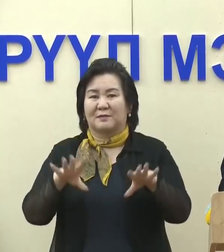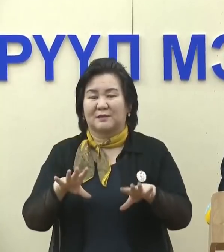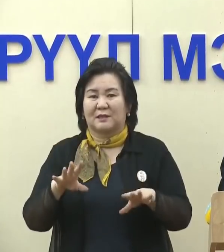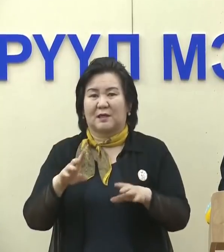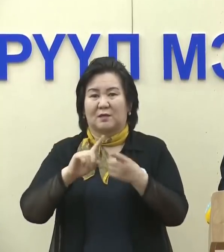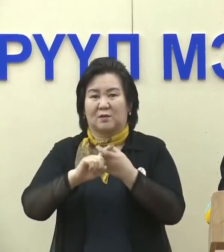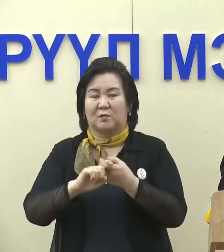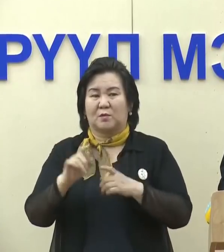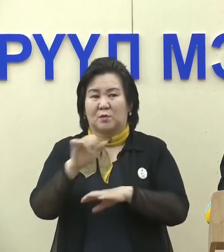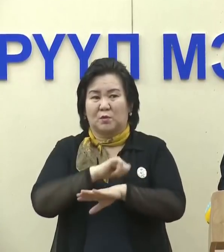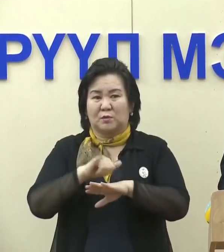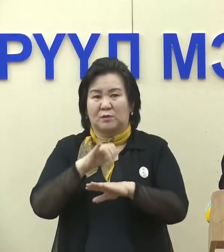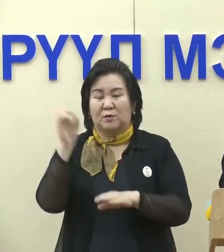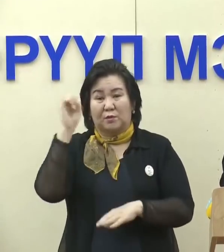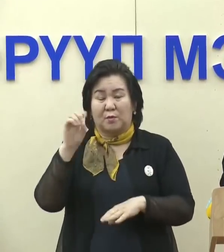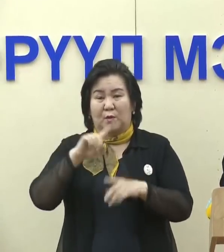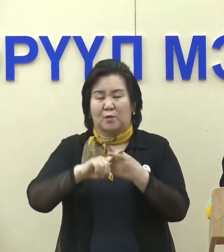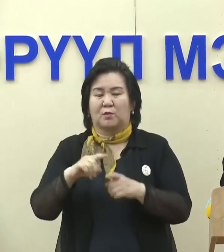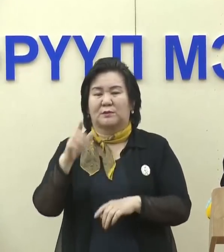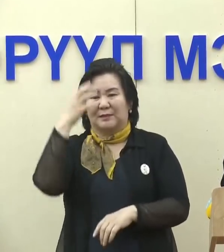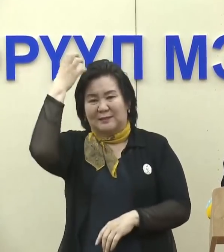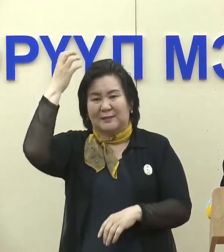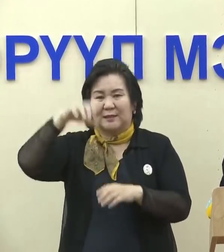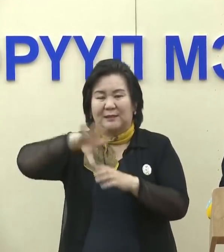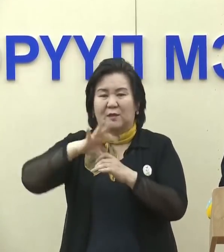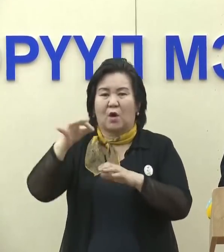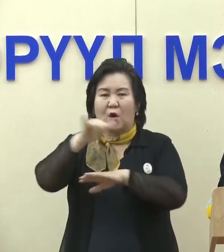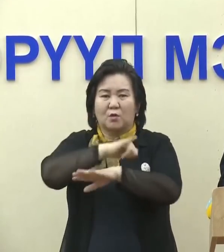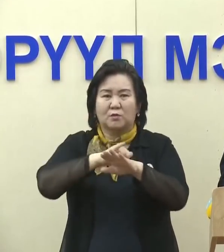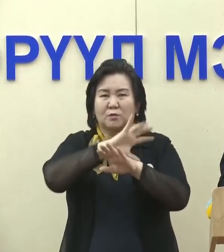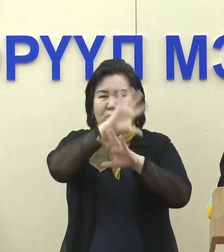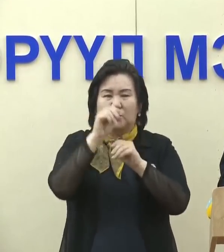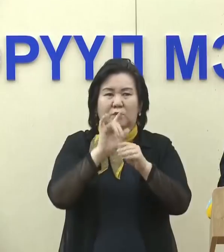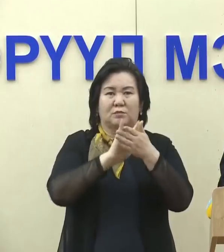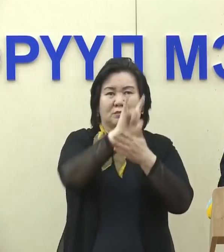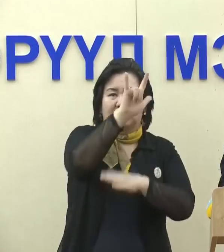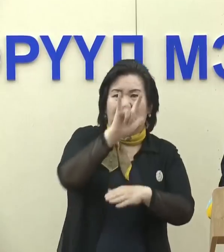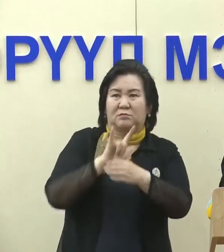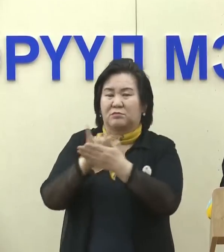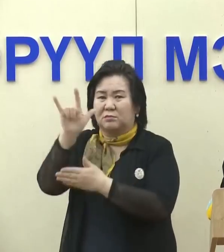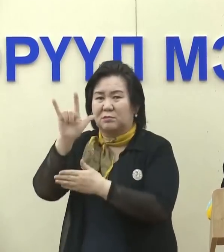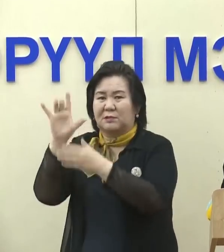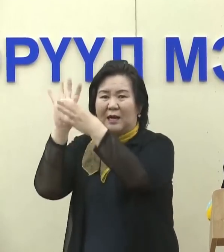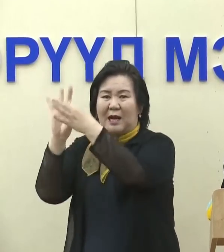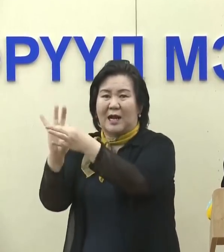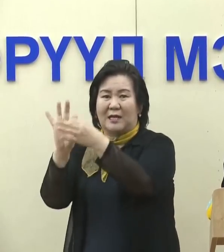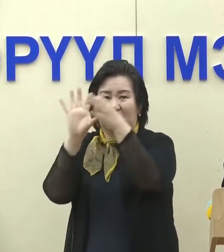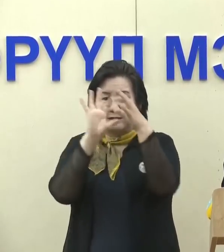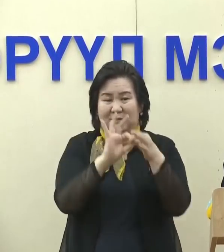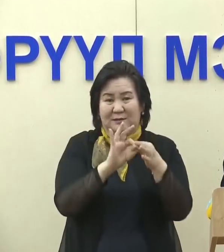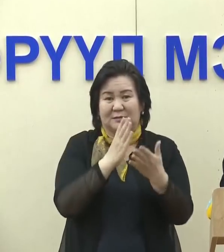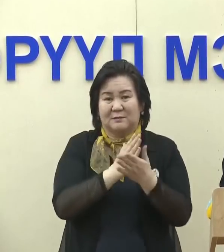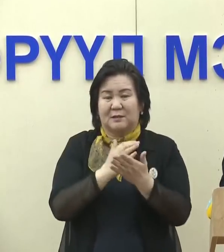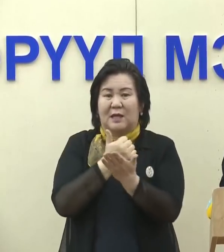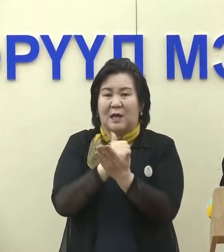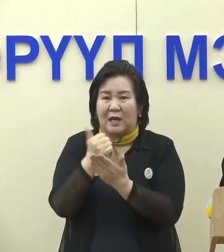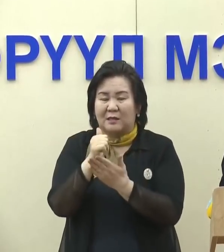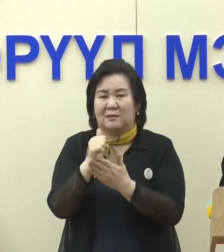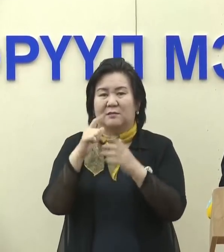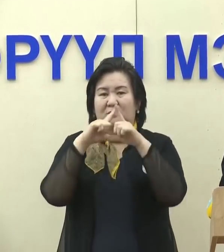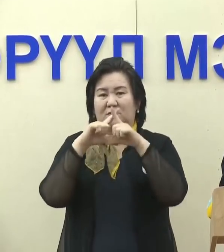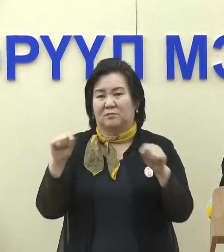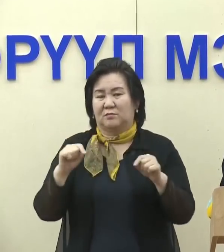улсын засгийн газраас олон улсын одоо бүх чиглэл зорчих хөдөлгөөнийг одоо хязгаарлаж аялал зорчих